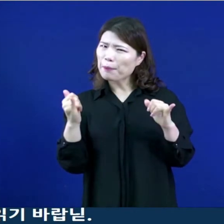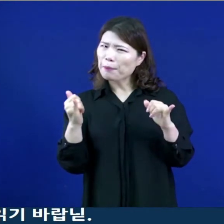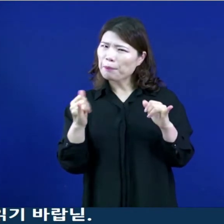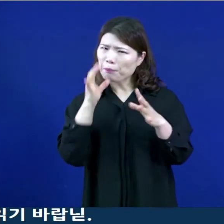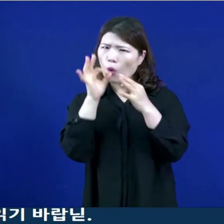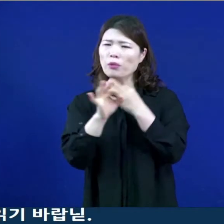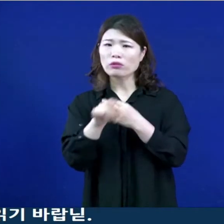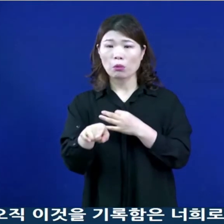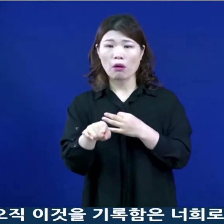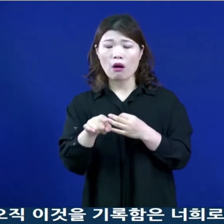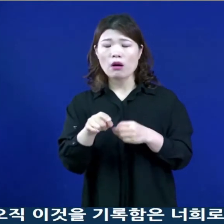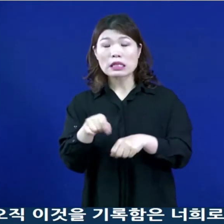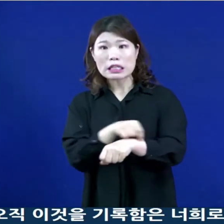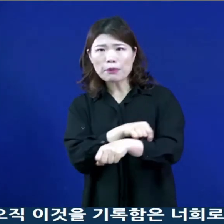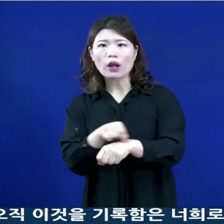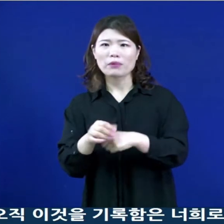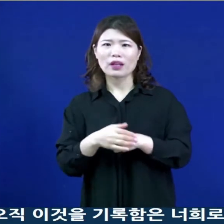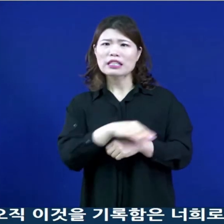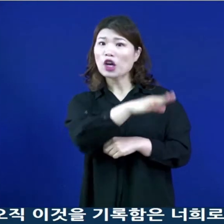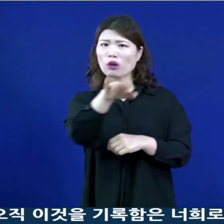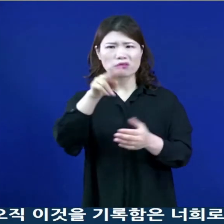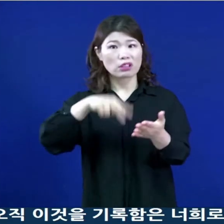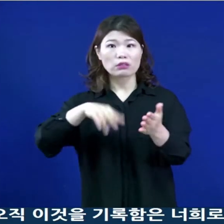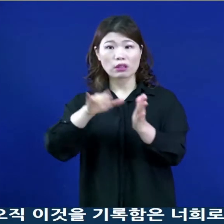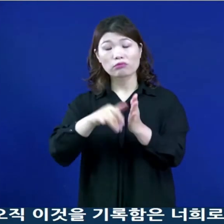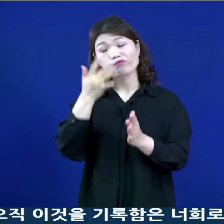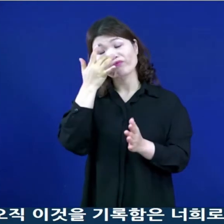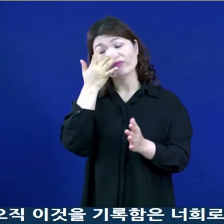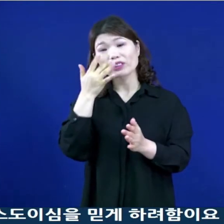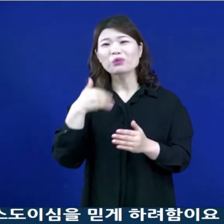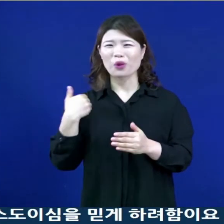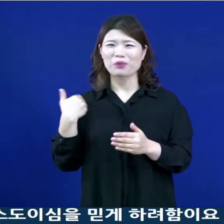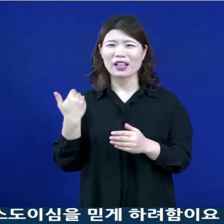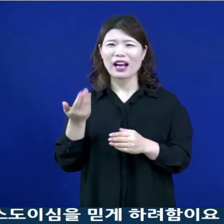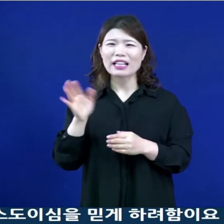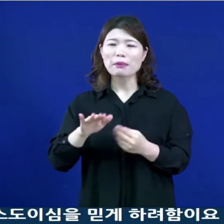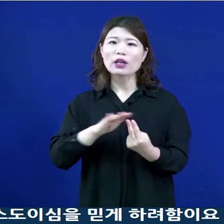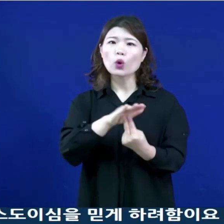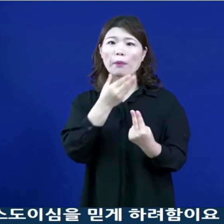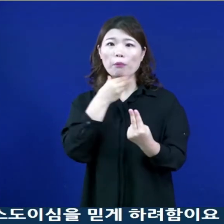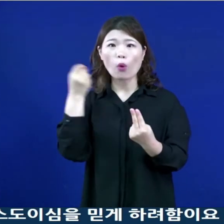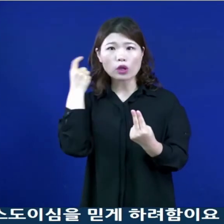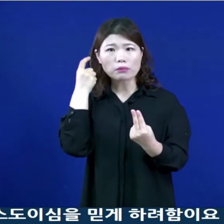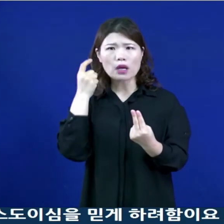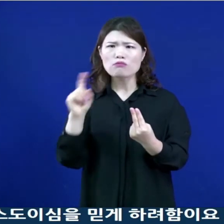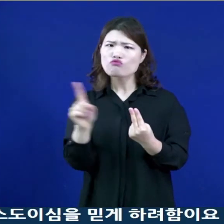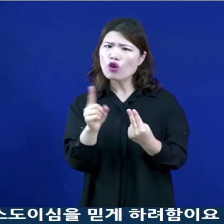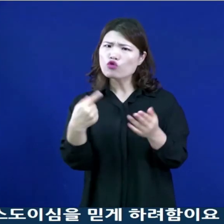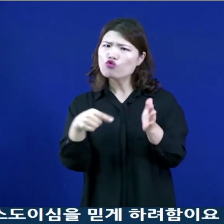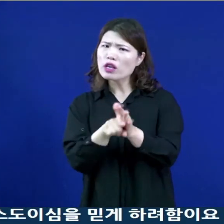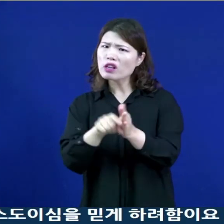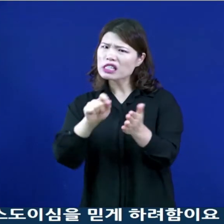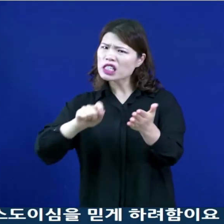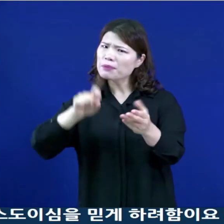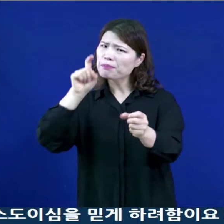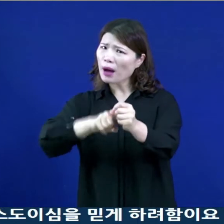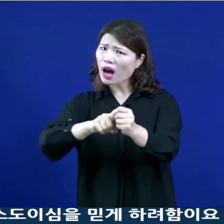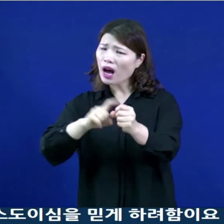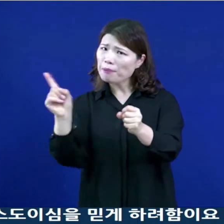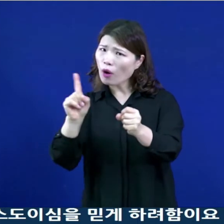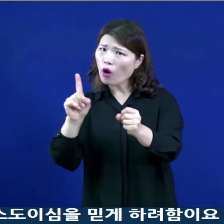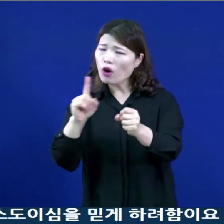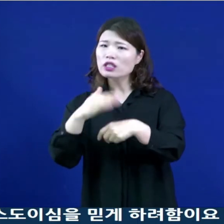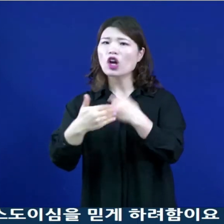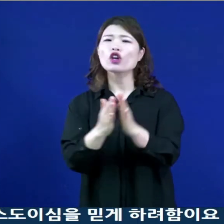특별한 구절입니다. 여러분에게는 꼭 그렇지 않을 수 있습니다. 왜냐하면 요한복음이 무엇을 위해서 쓰여졌다고 성경 자체가